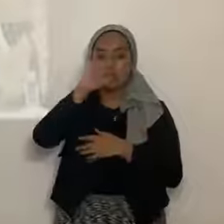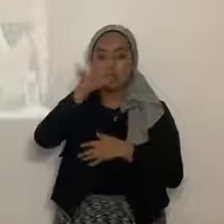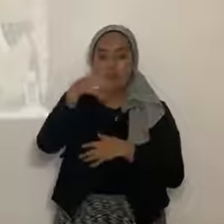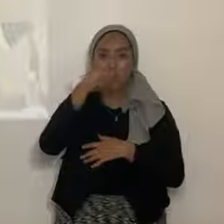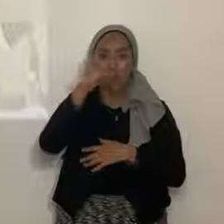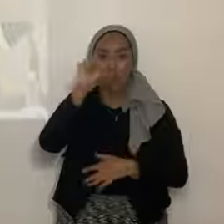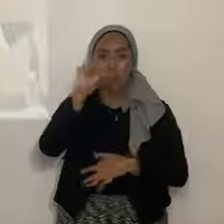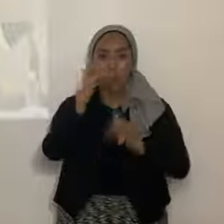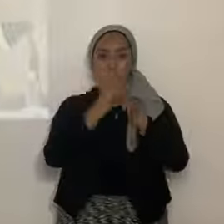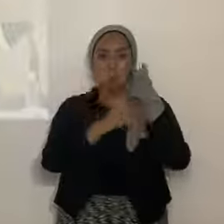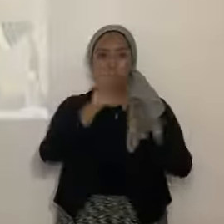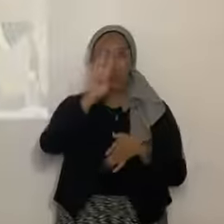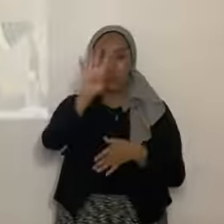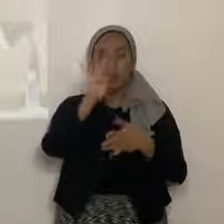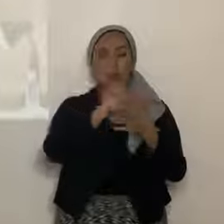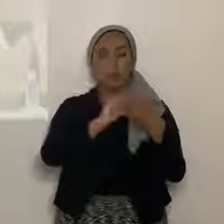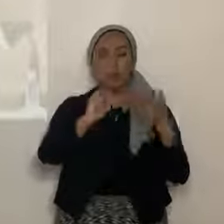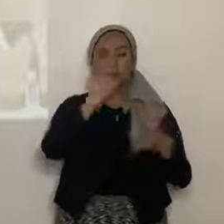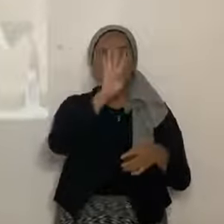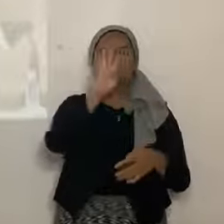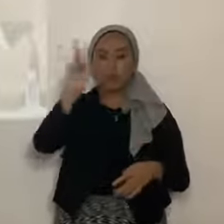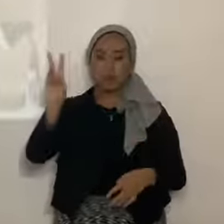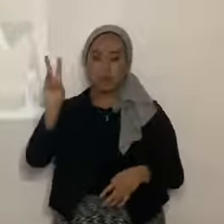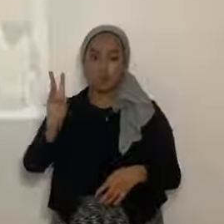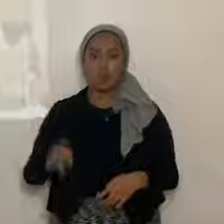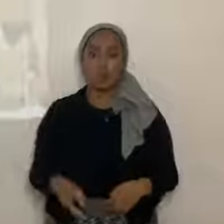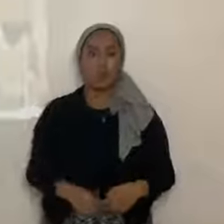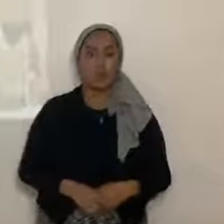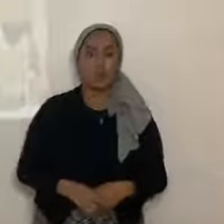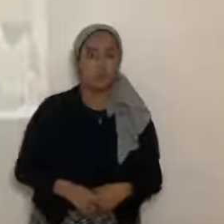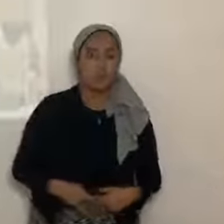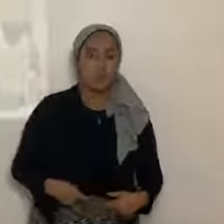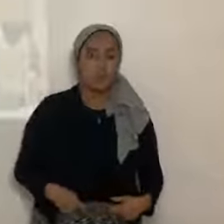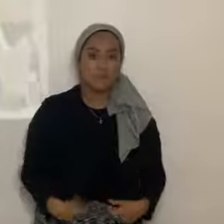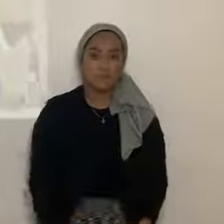verso 46, Juan 4, verso 46.